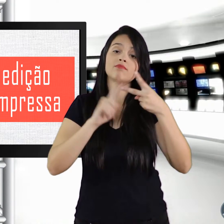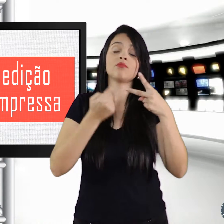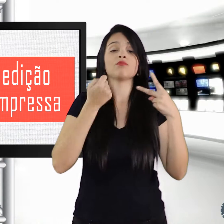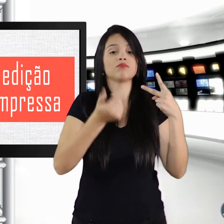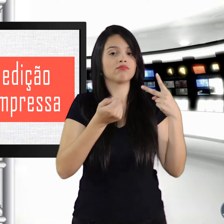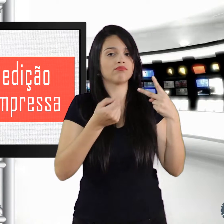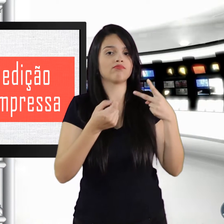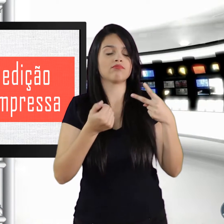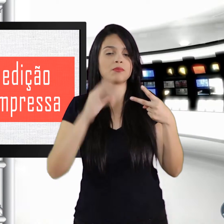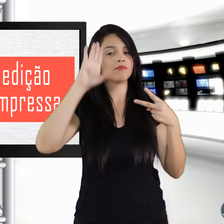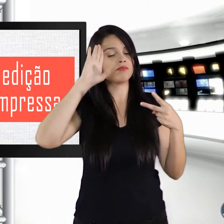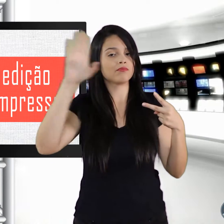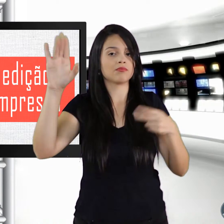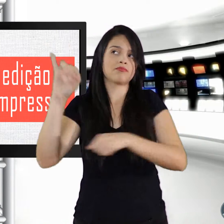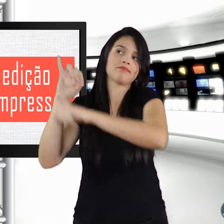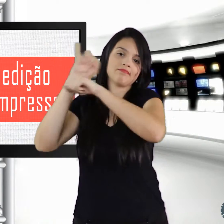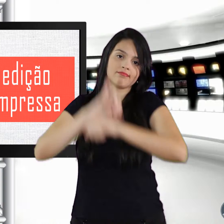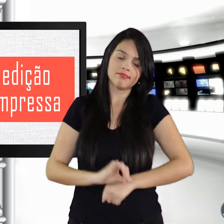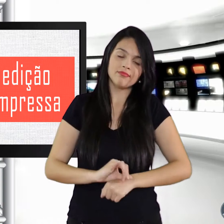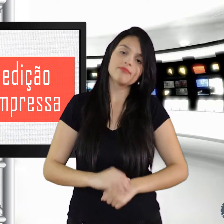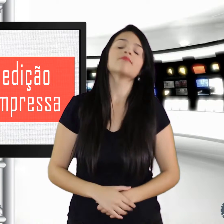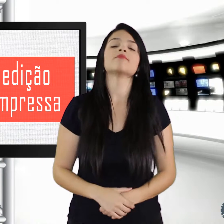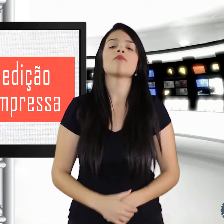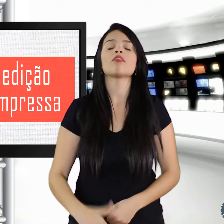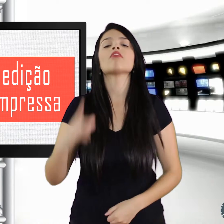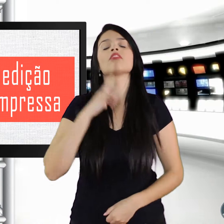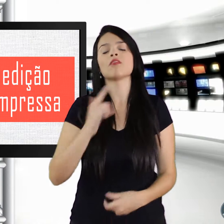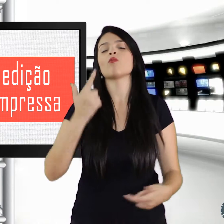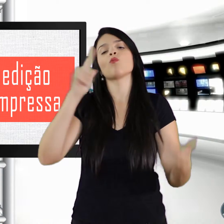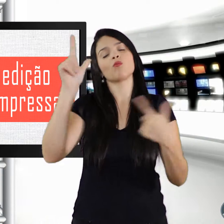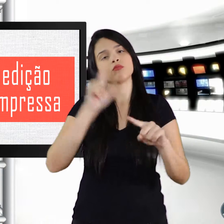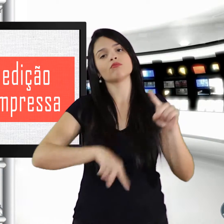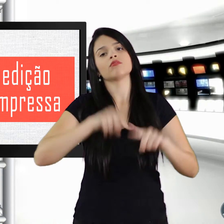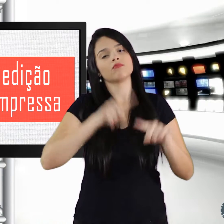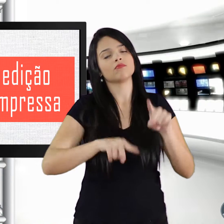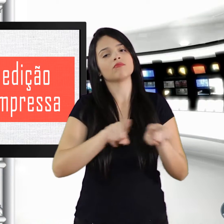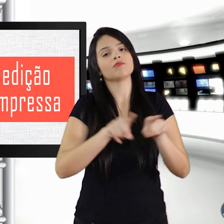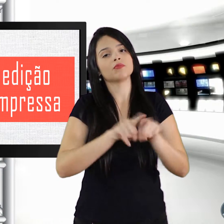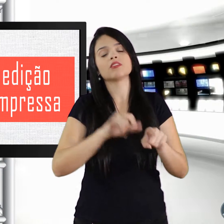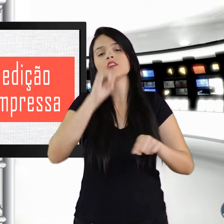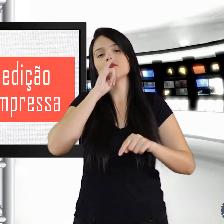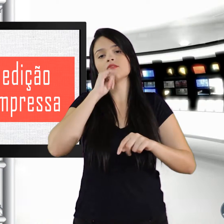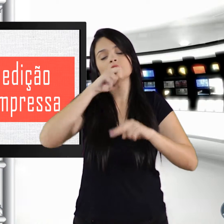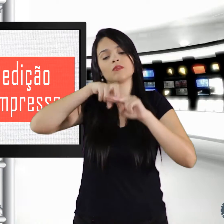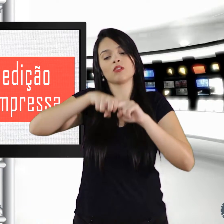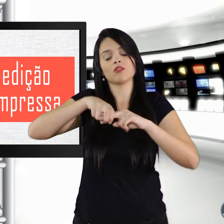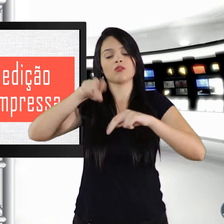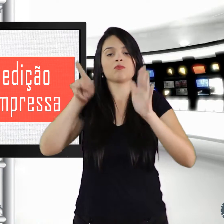há basicamente produtos importados. Existem outros equipamentos, como a cadeira de percurso inclinado, indicada mais